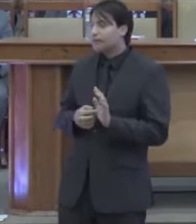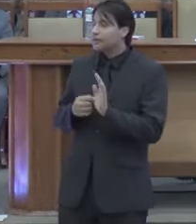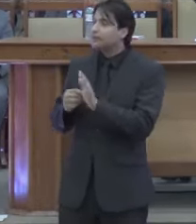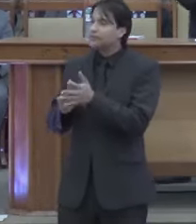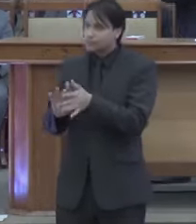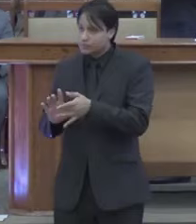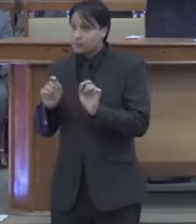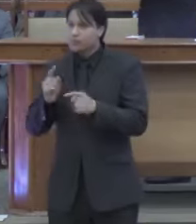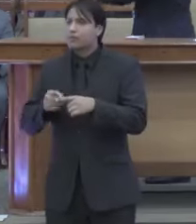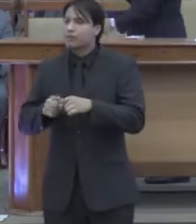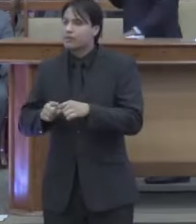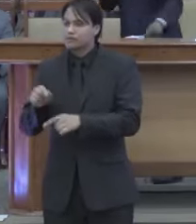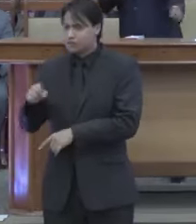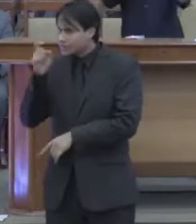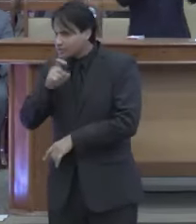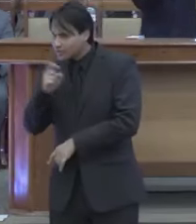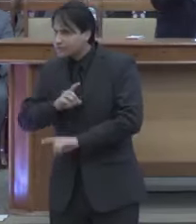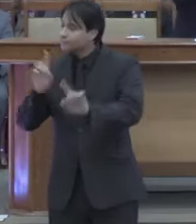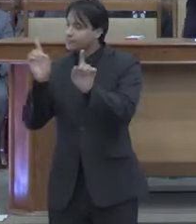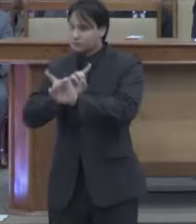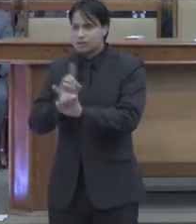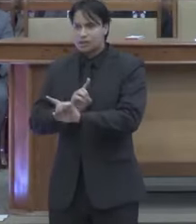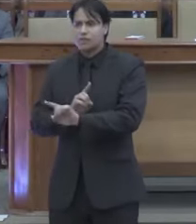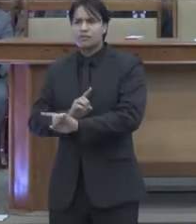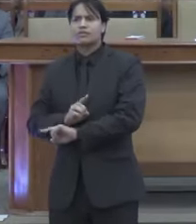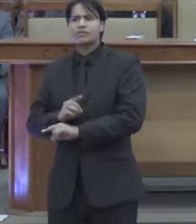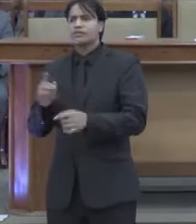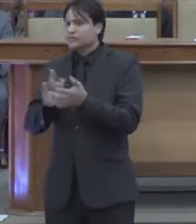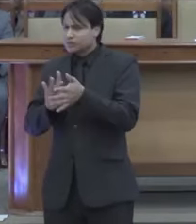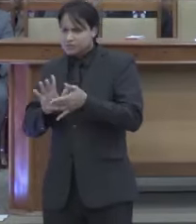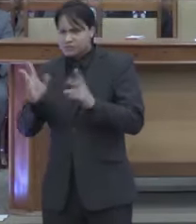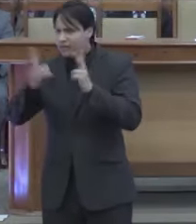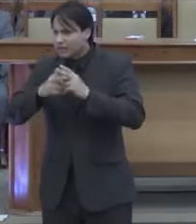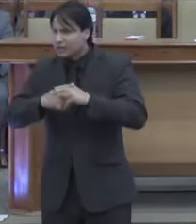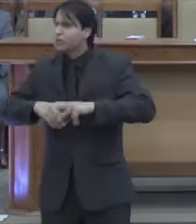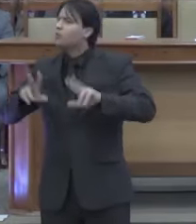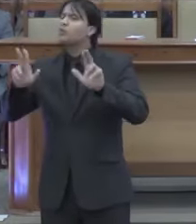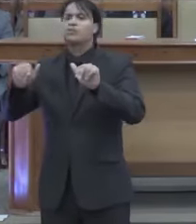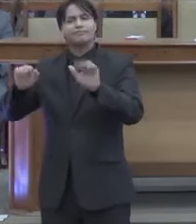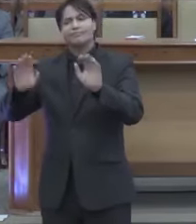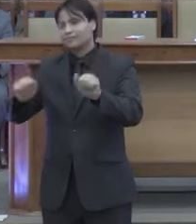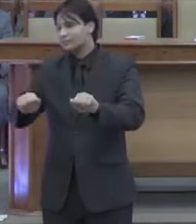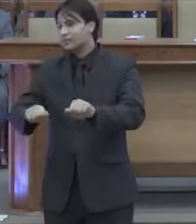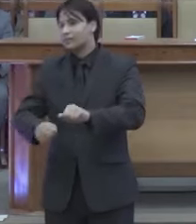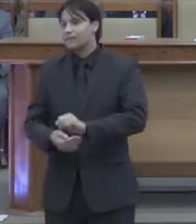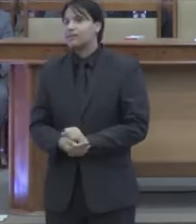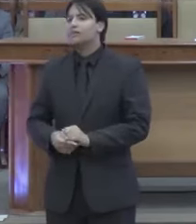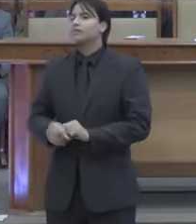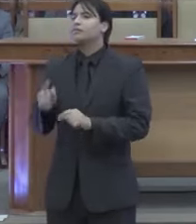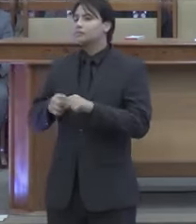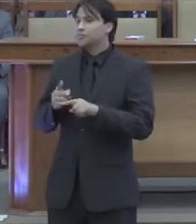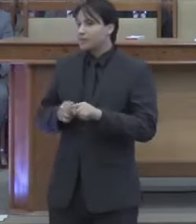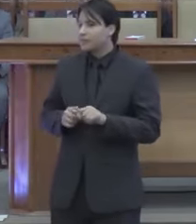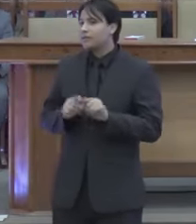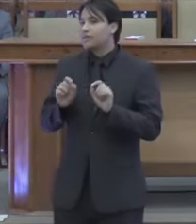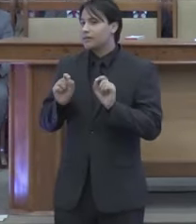Eles não entregaram Jesus porque Jesus era de revolta, Jesus nunca se revoltou. Porque sabia que por